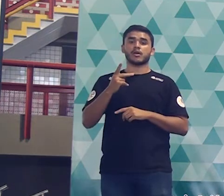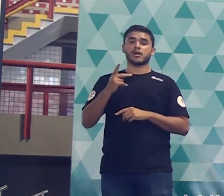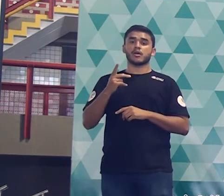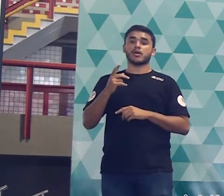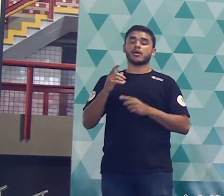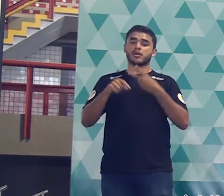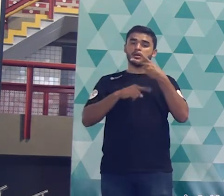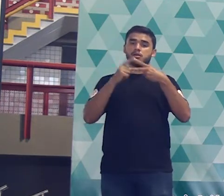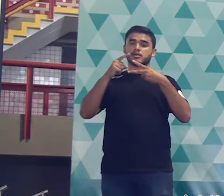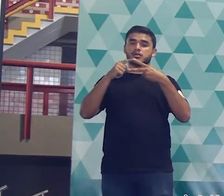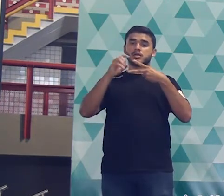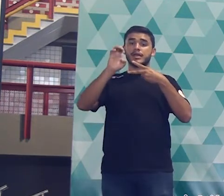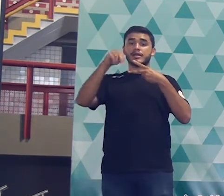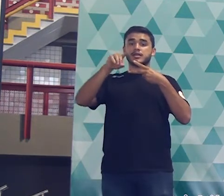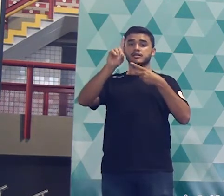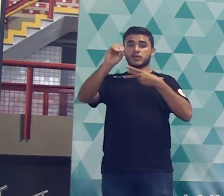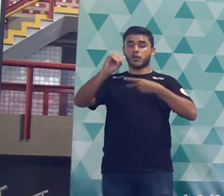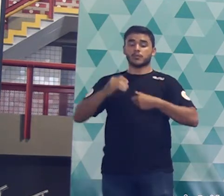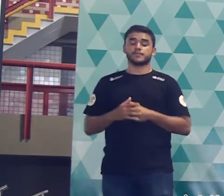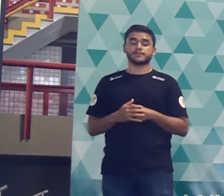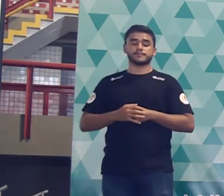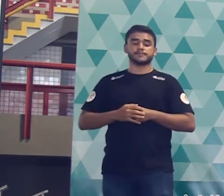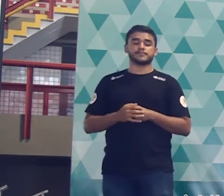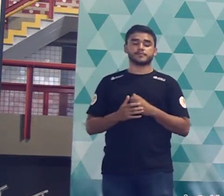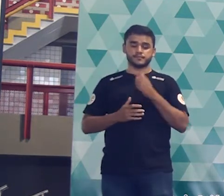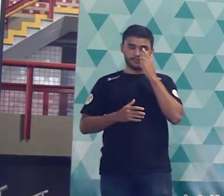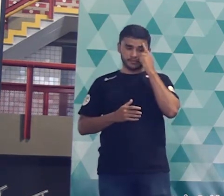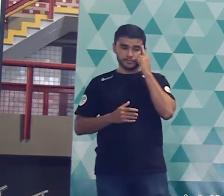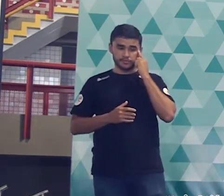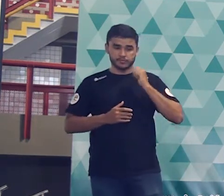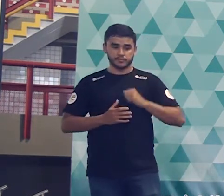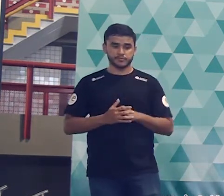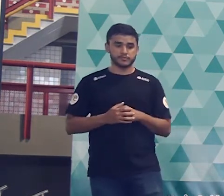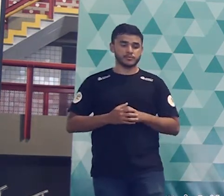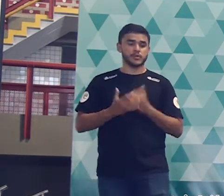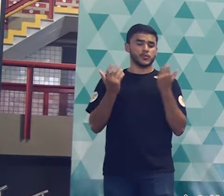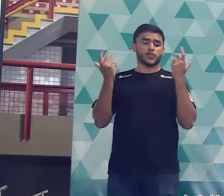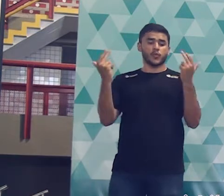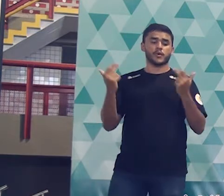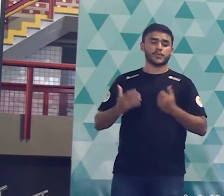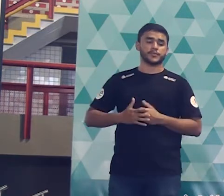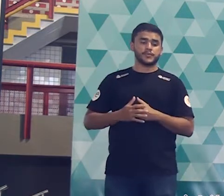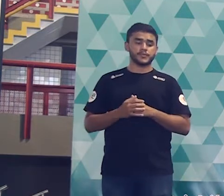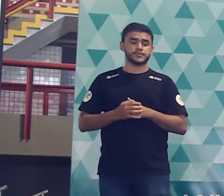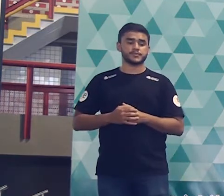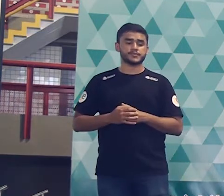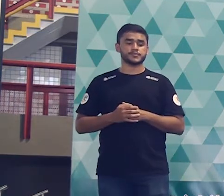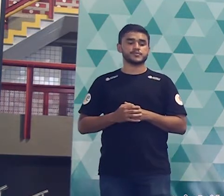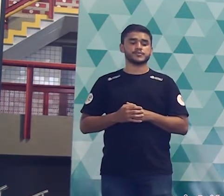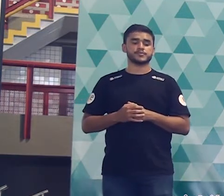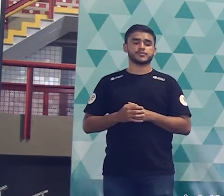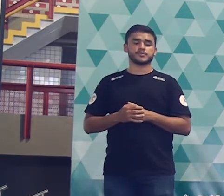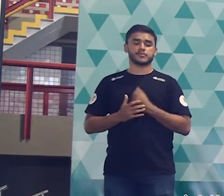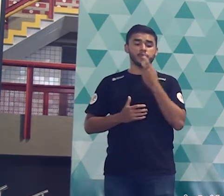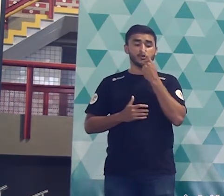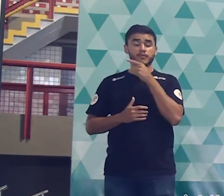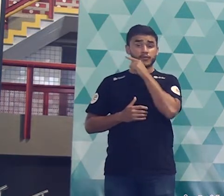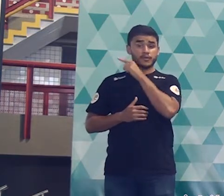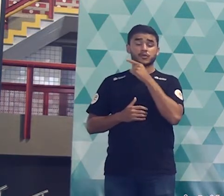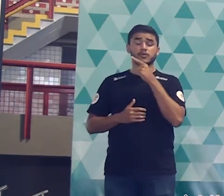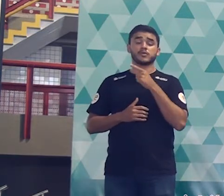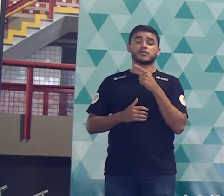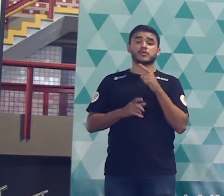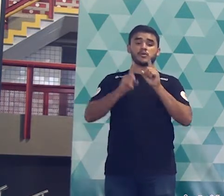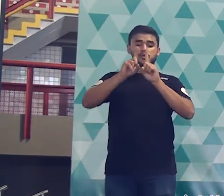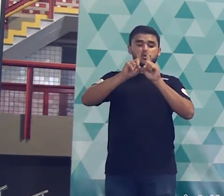quê? Endo. Galera, não se assusta não, é a mesma coisa. Nesse caso,